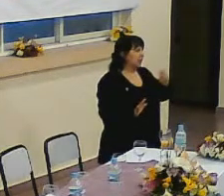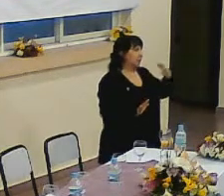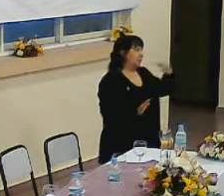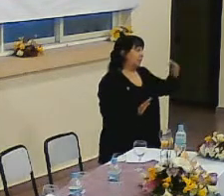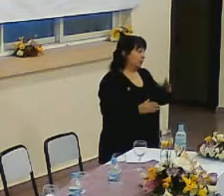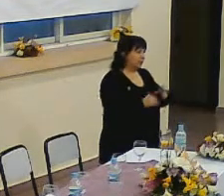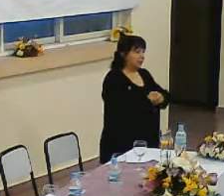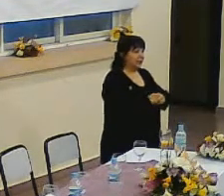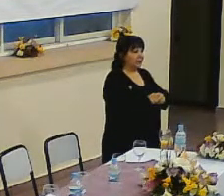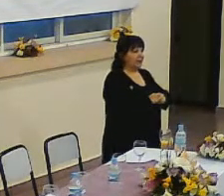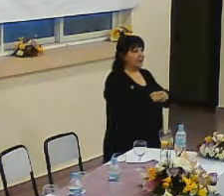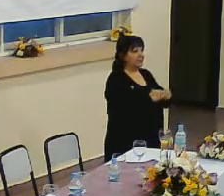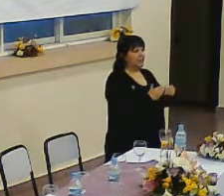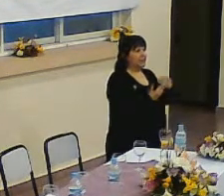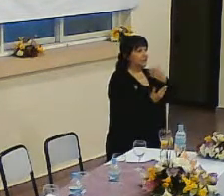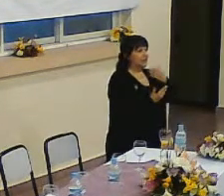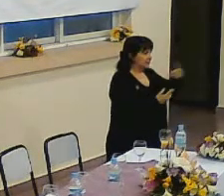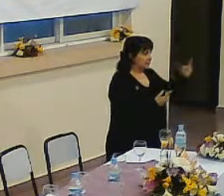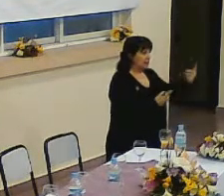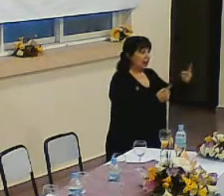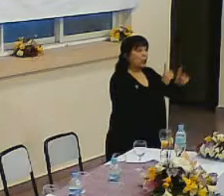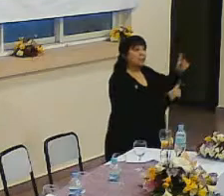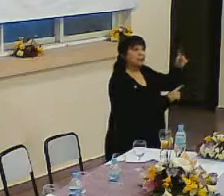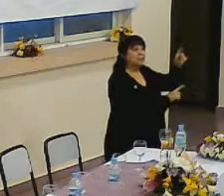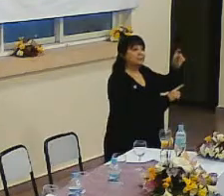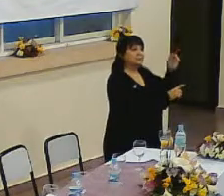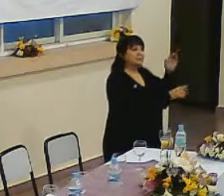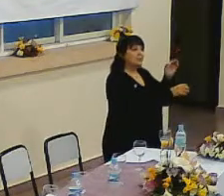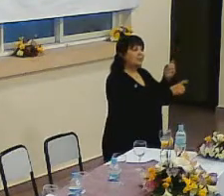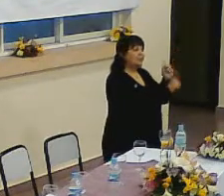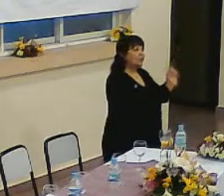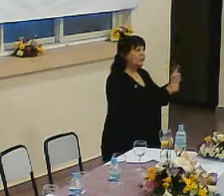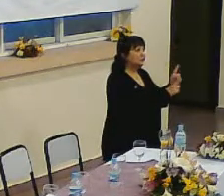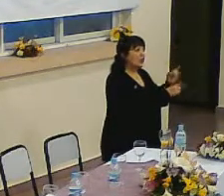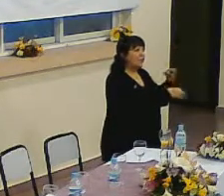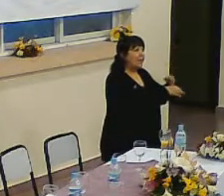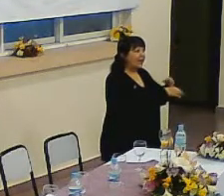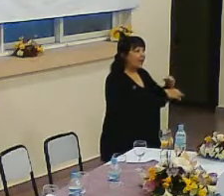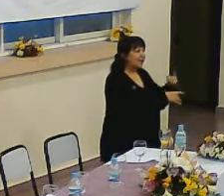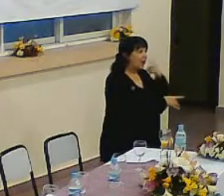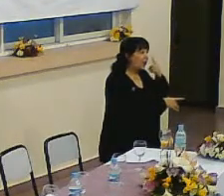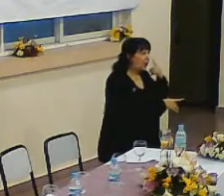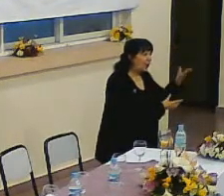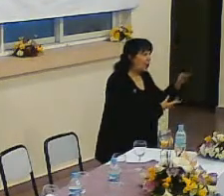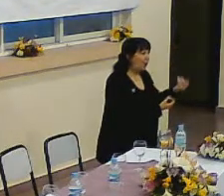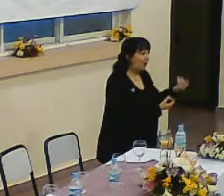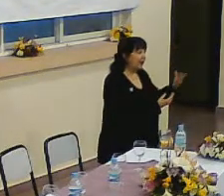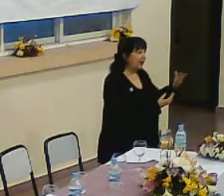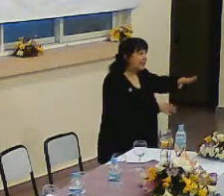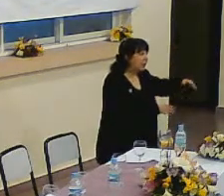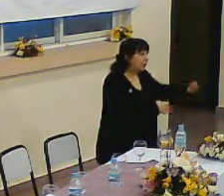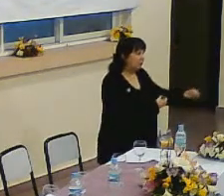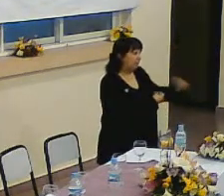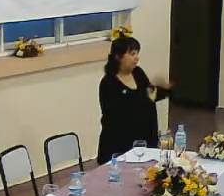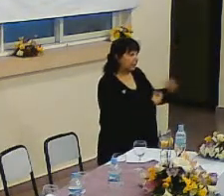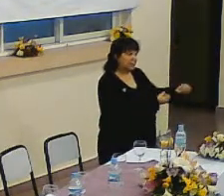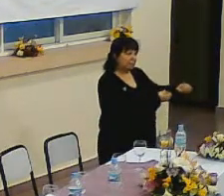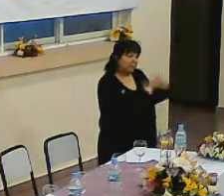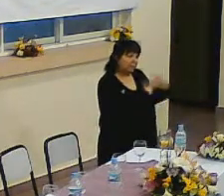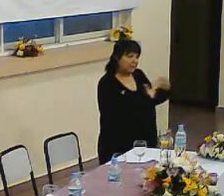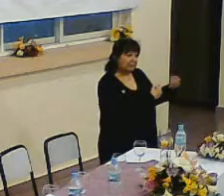los premios que nos mandan consultores, para nosotros es un estar enorme poder vernos cara a cara y conocer a la gente de